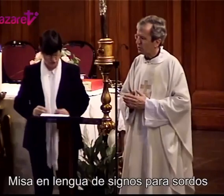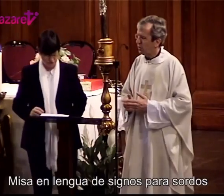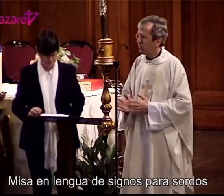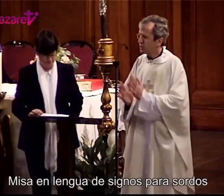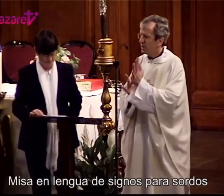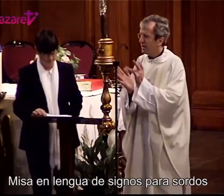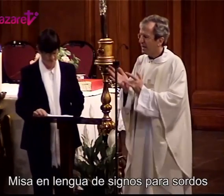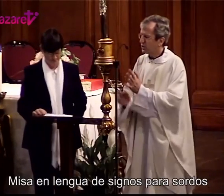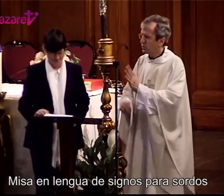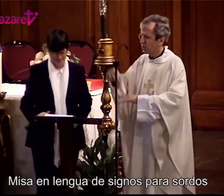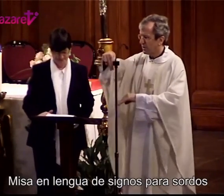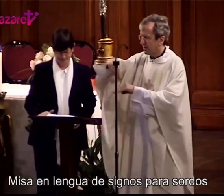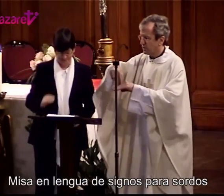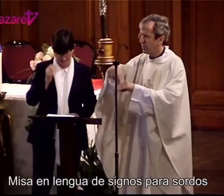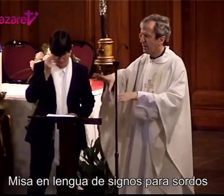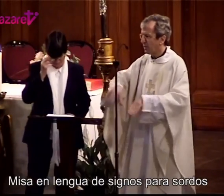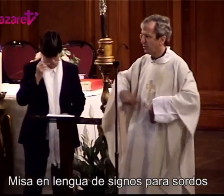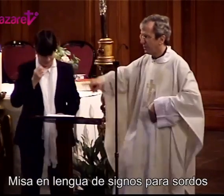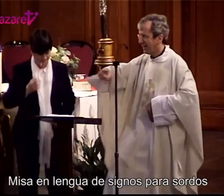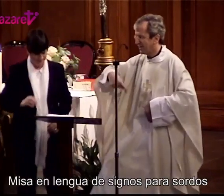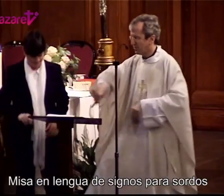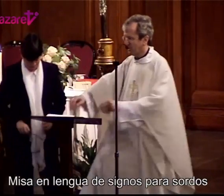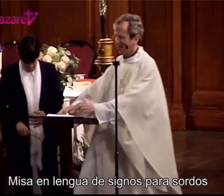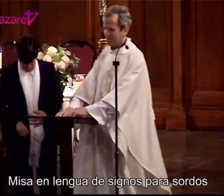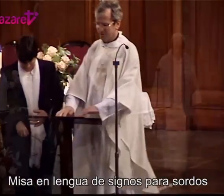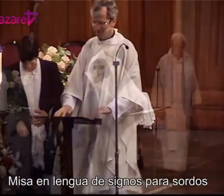Oremos: Jesús resucitado, escúchanos.